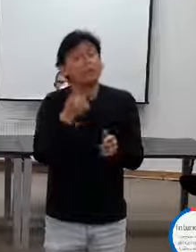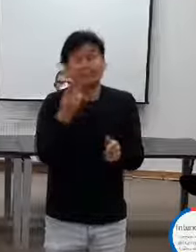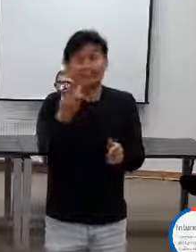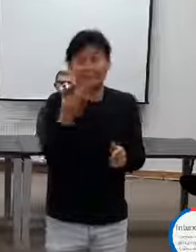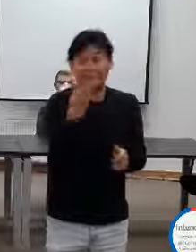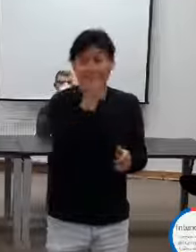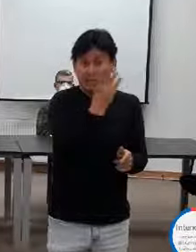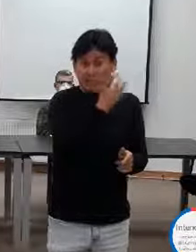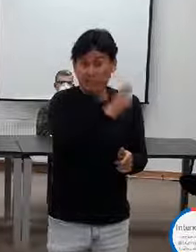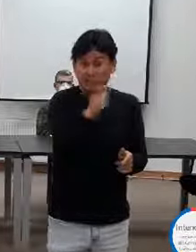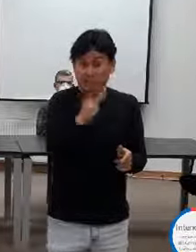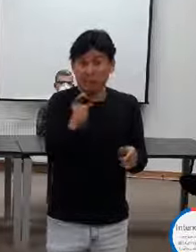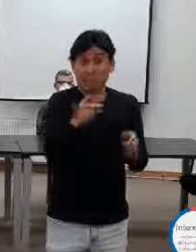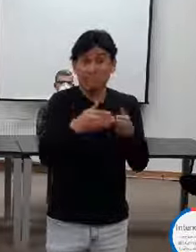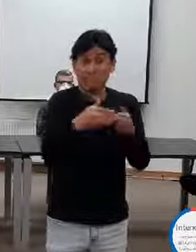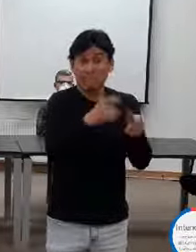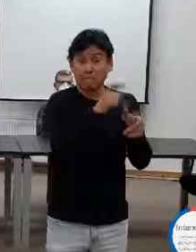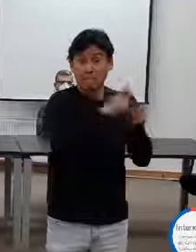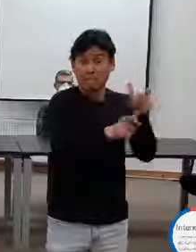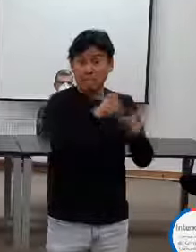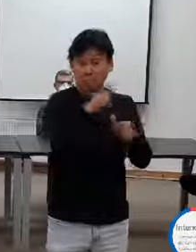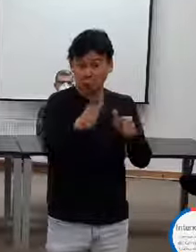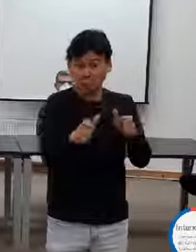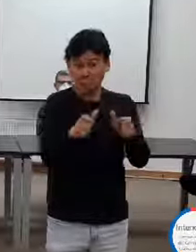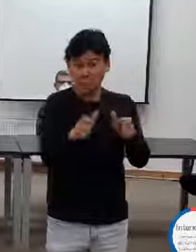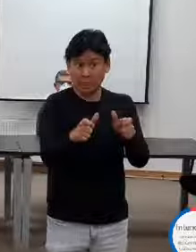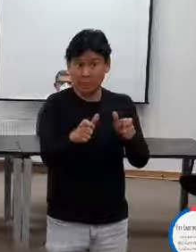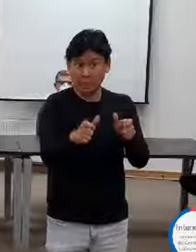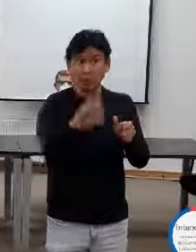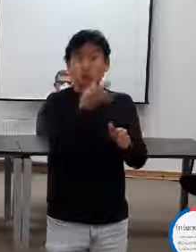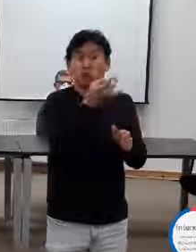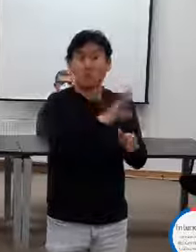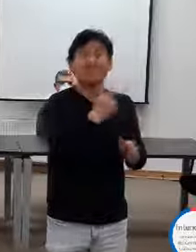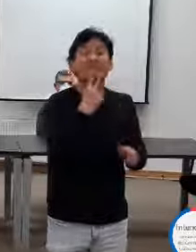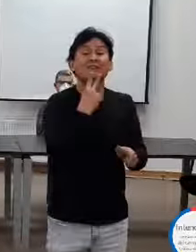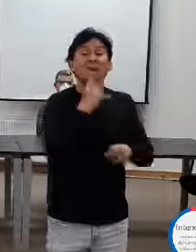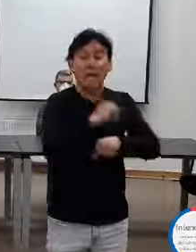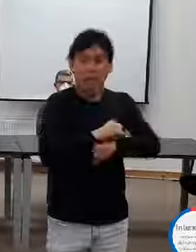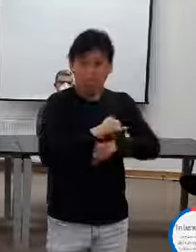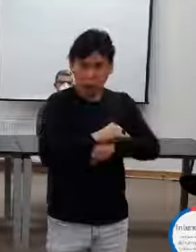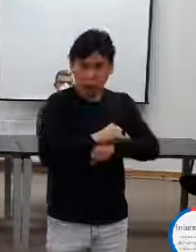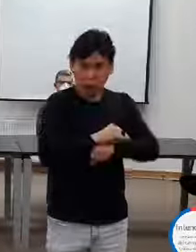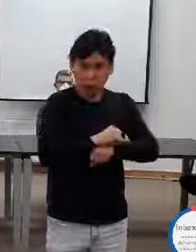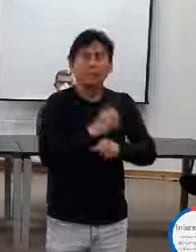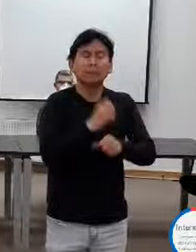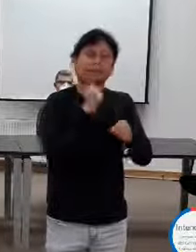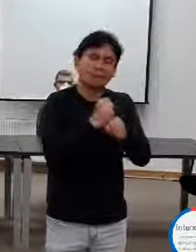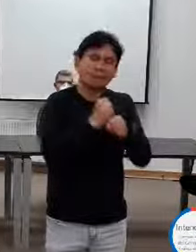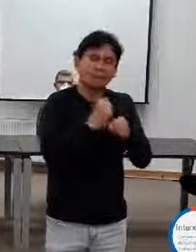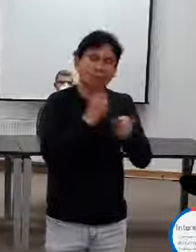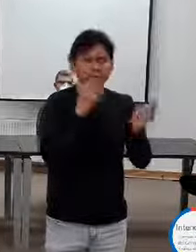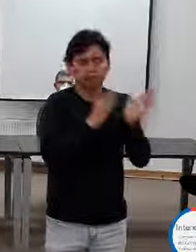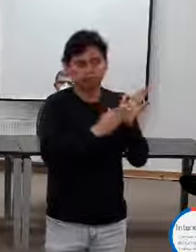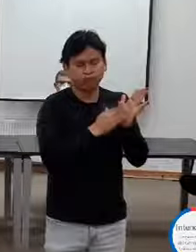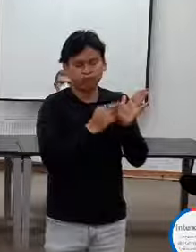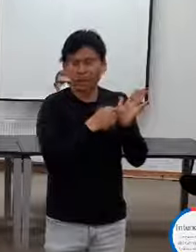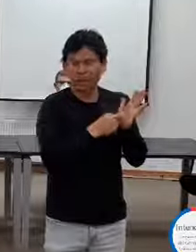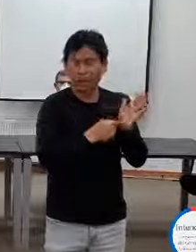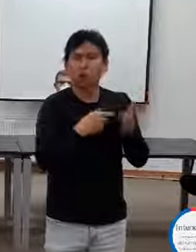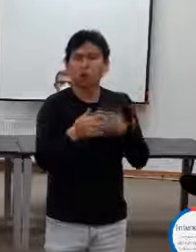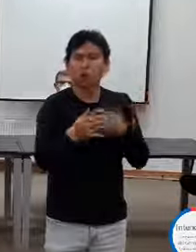en las motonaves personas que son solo residentes, ¿no? Y trabajadores que tengan una acreditación clara del